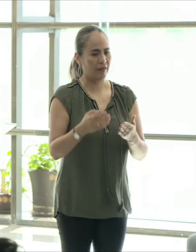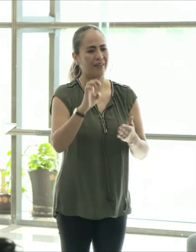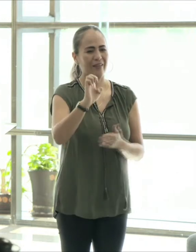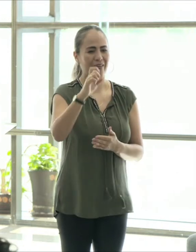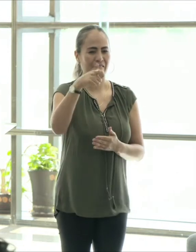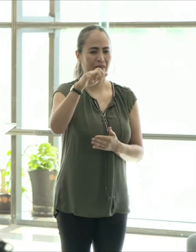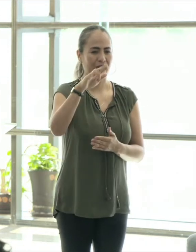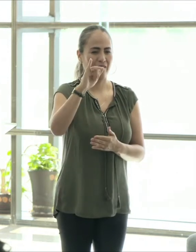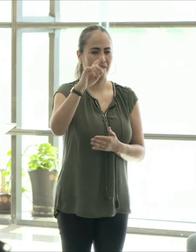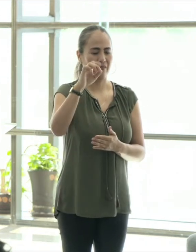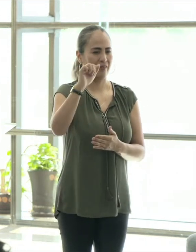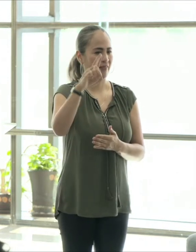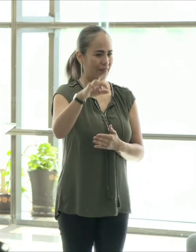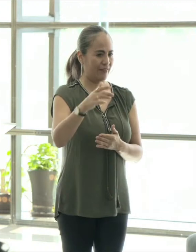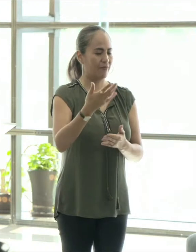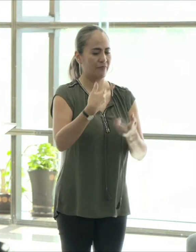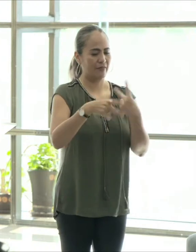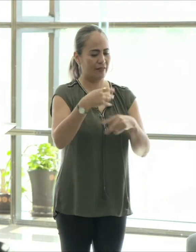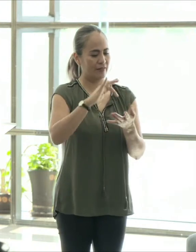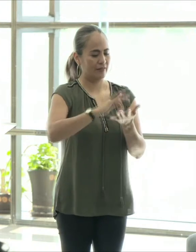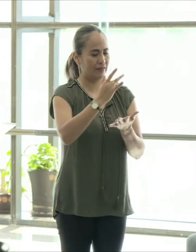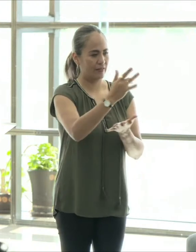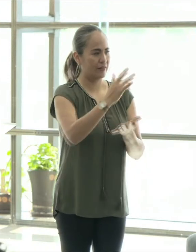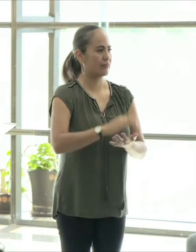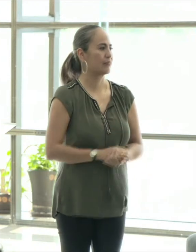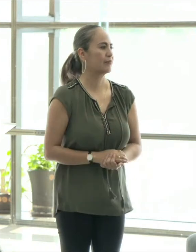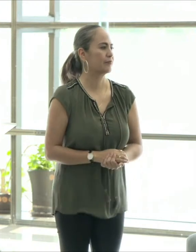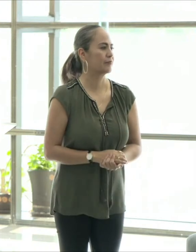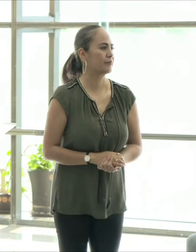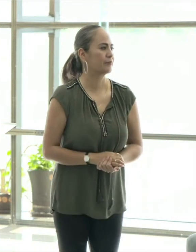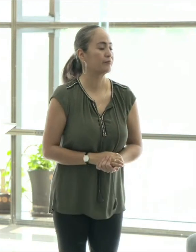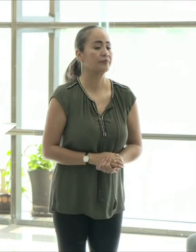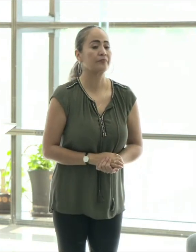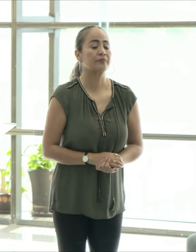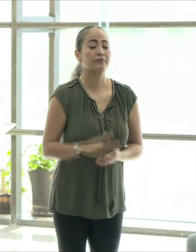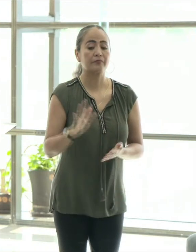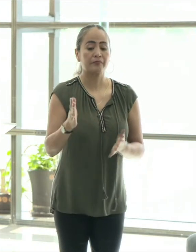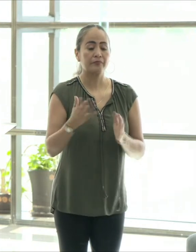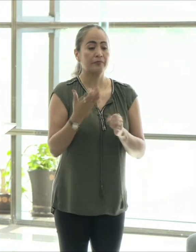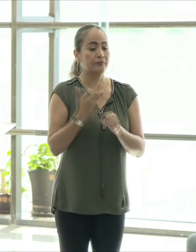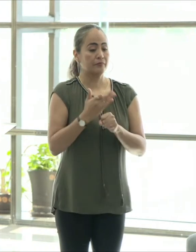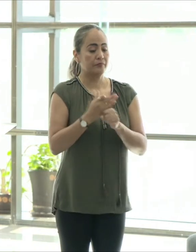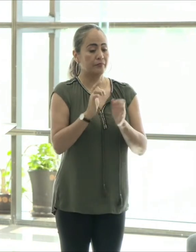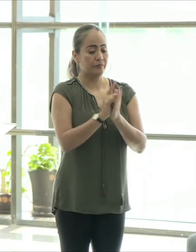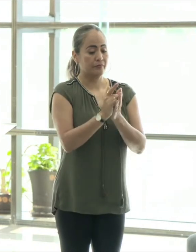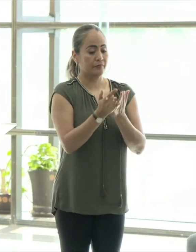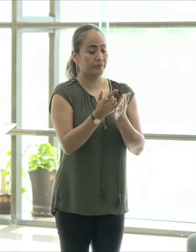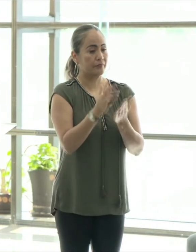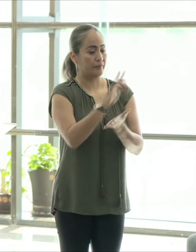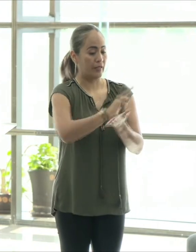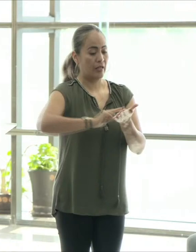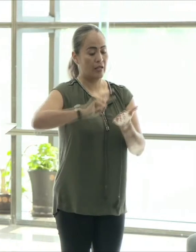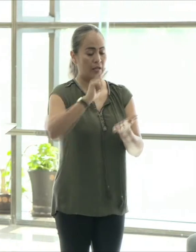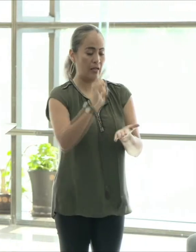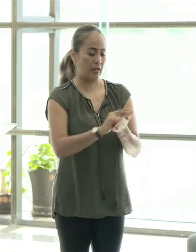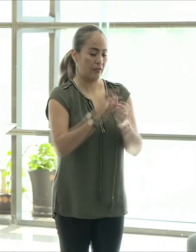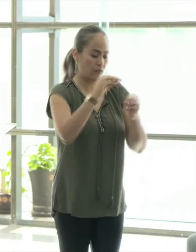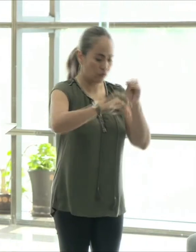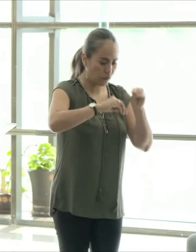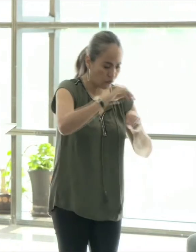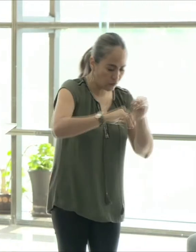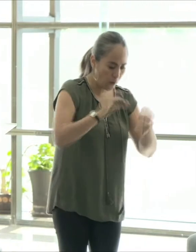Laura en este sentido lo comento porque el diseño de leyes que que incorporan perspectiva de género de manera